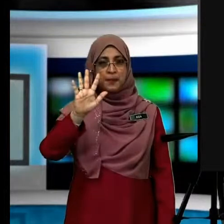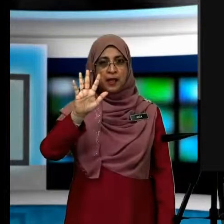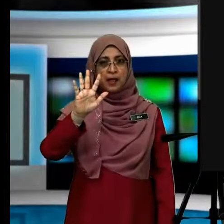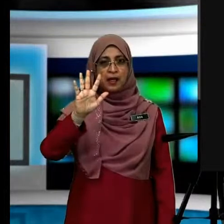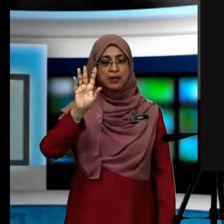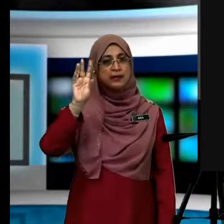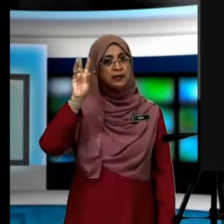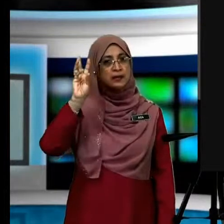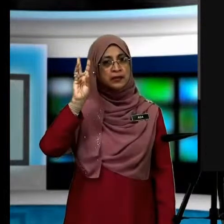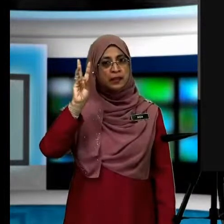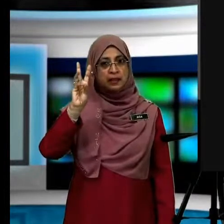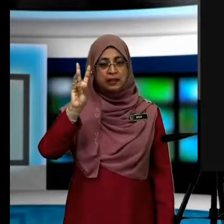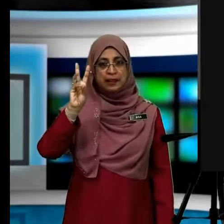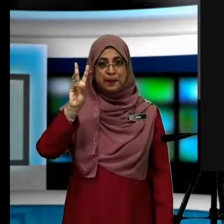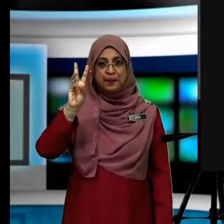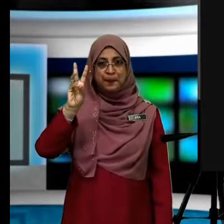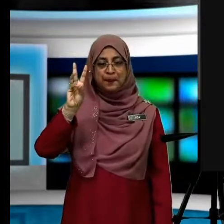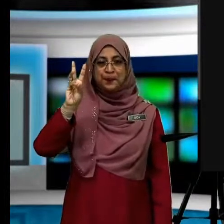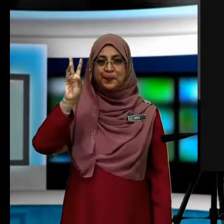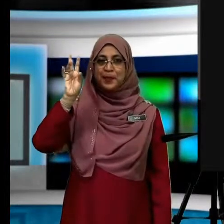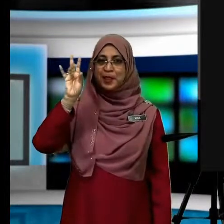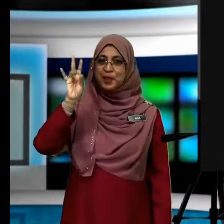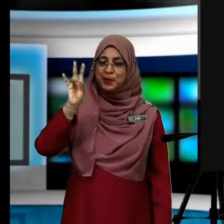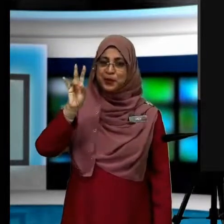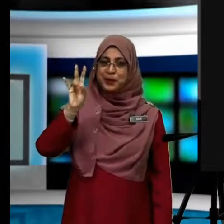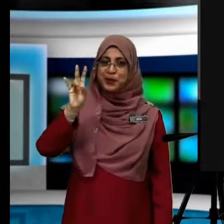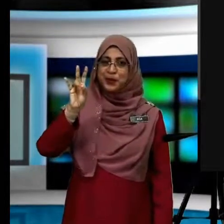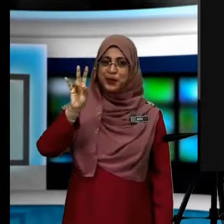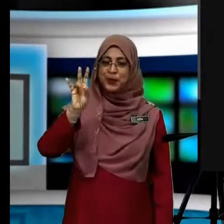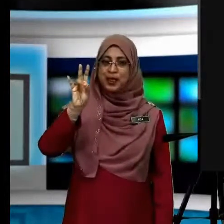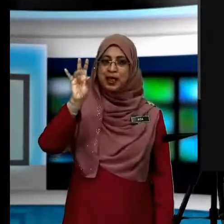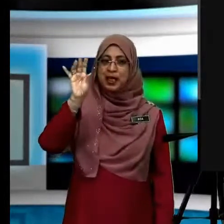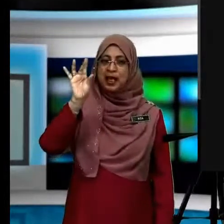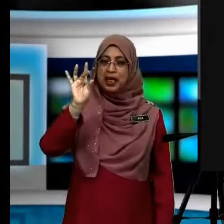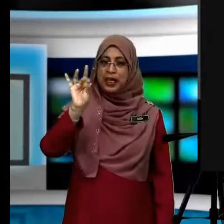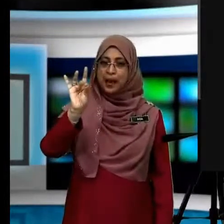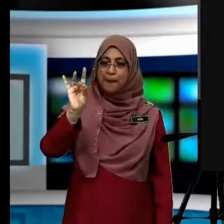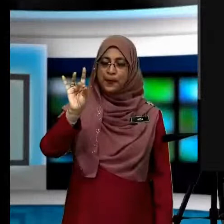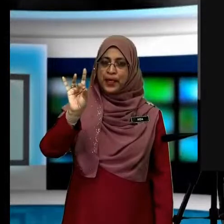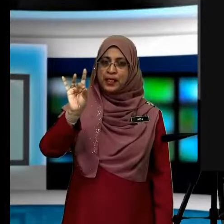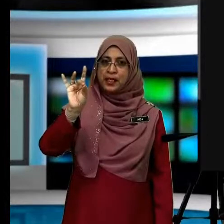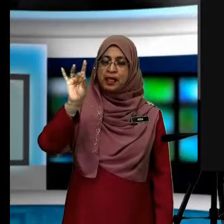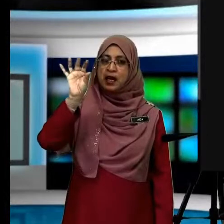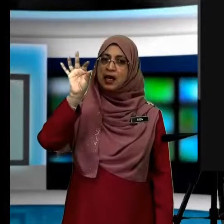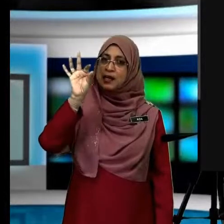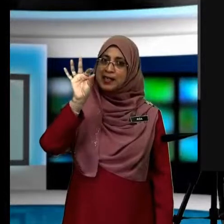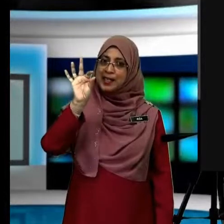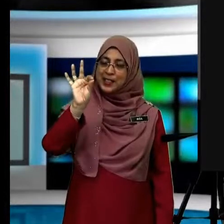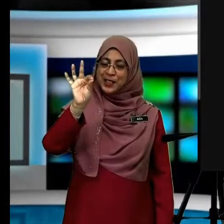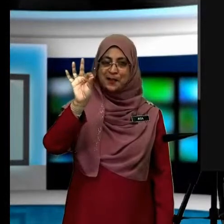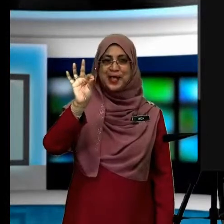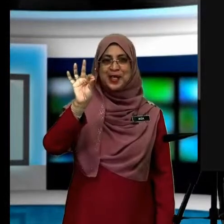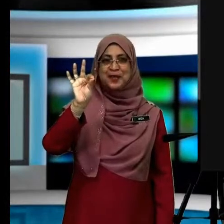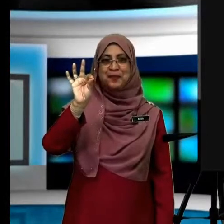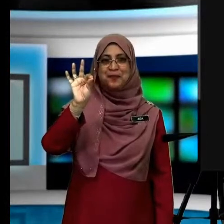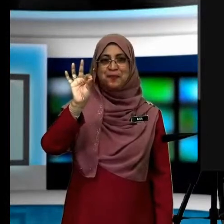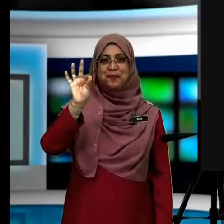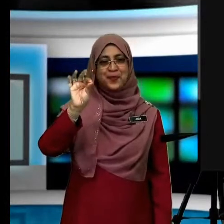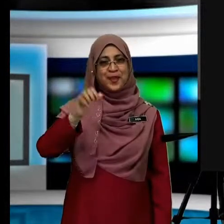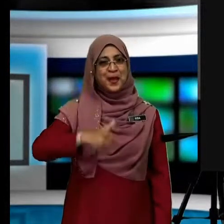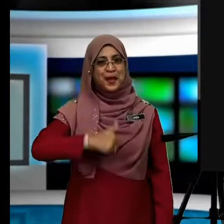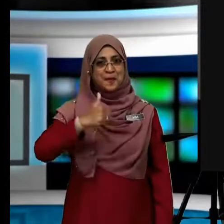enam tujuh delapan sembilan Hebat